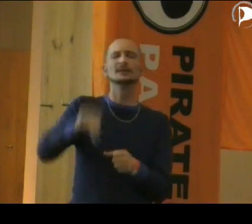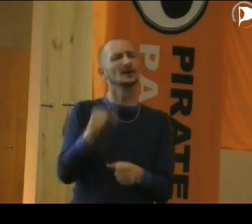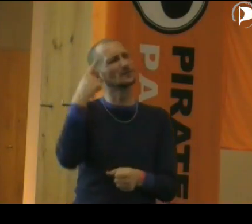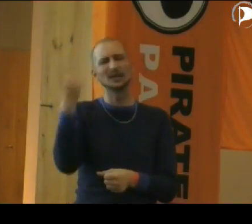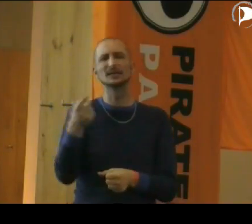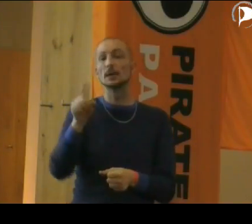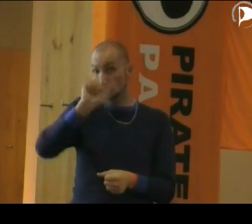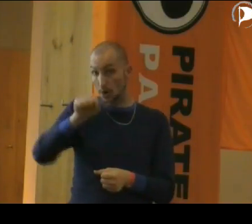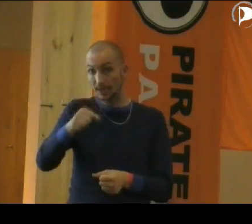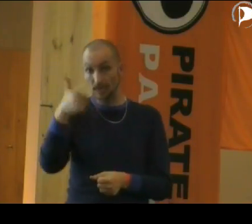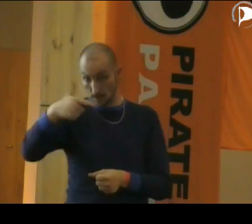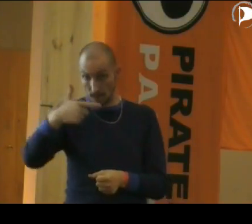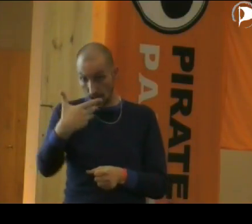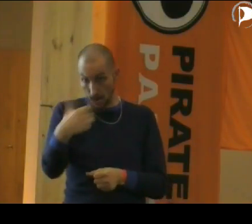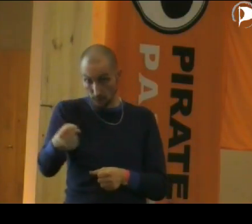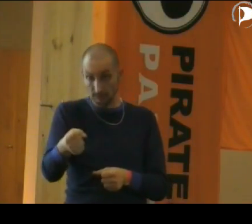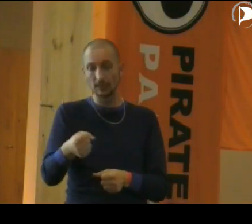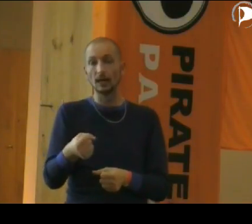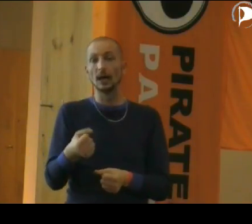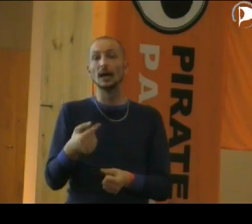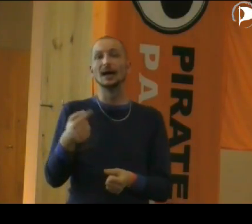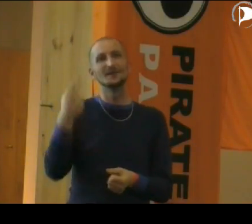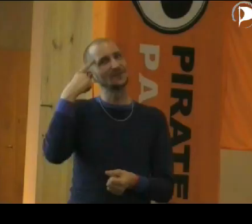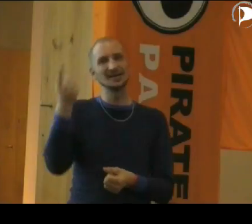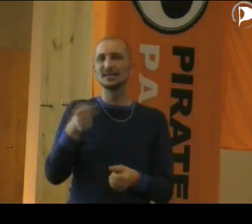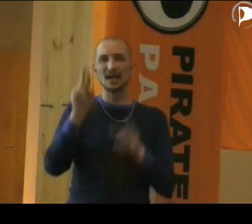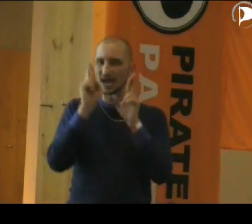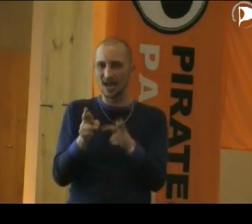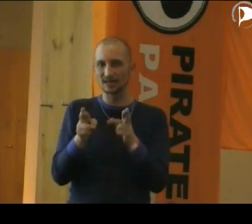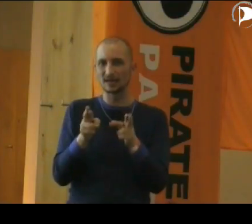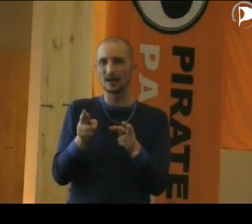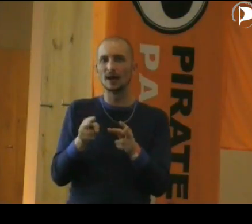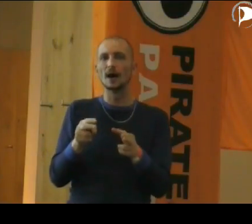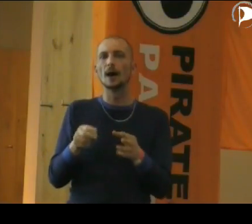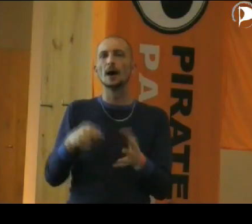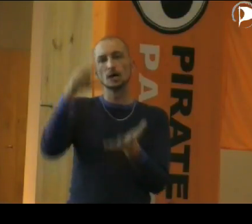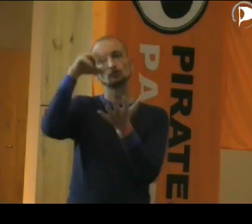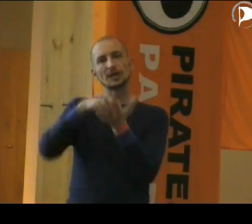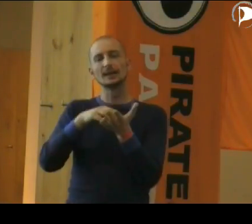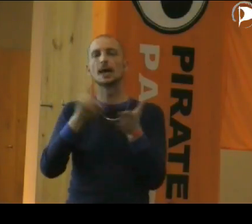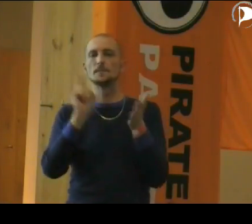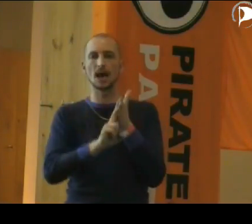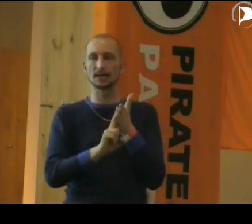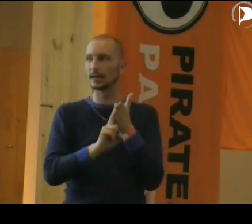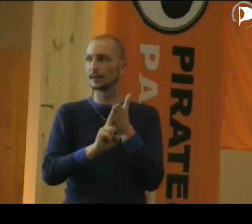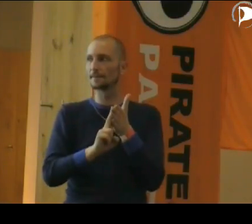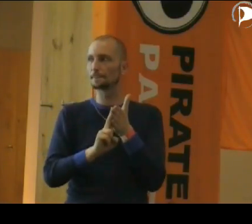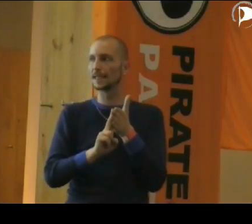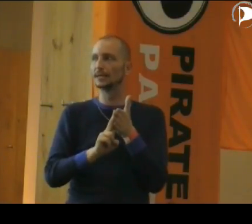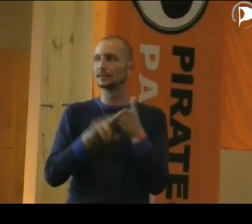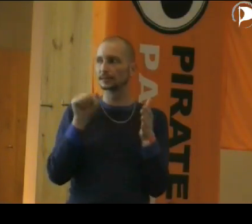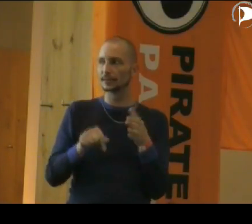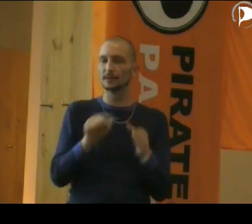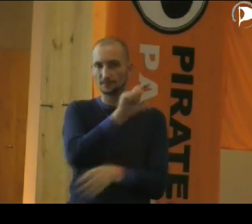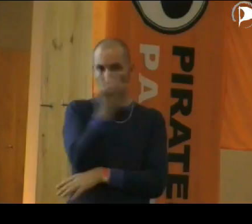diese kamera auszuschalten ich weiß nicht rechtlich ist die stadtmarketing gmbh das will dass